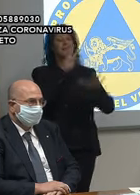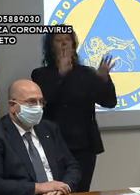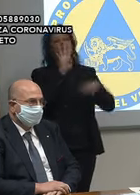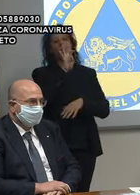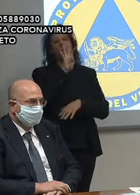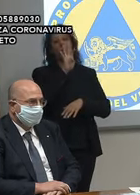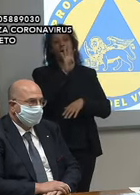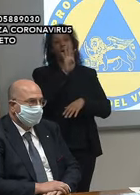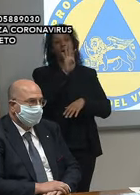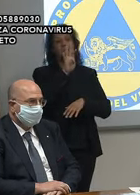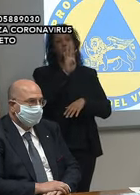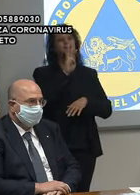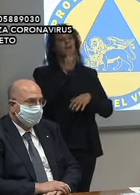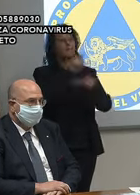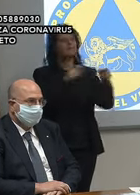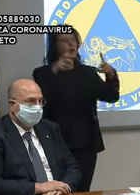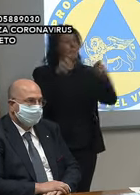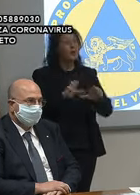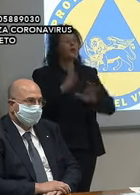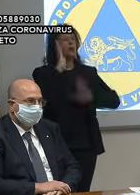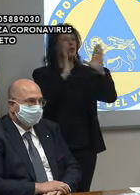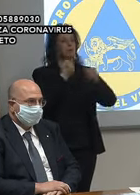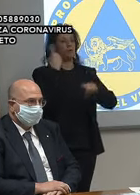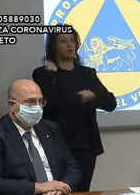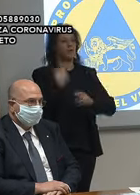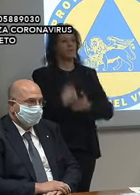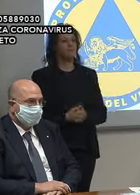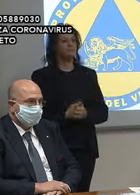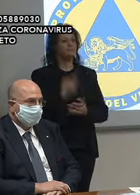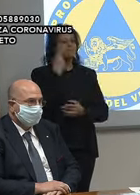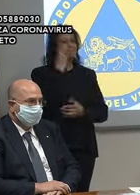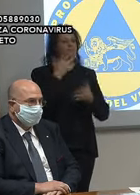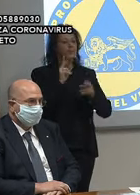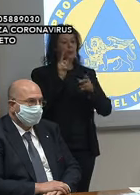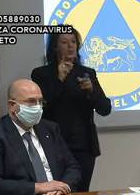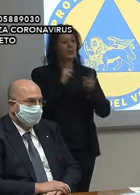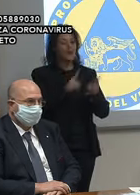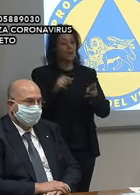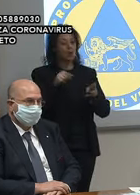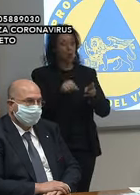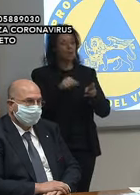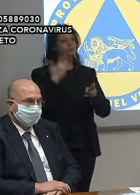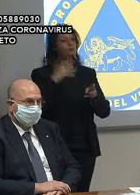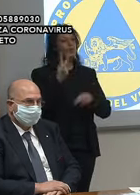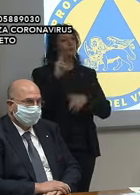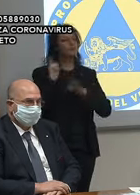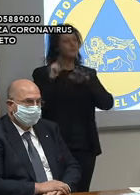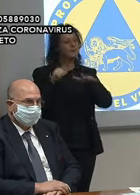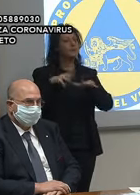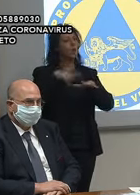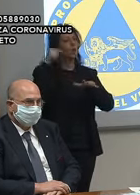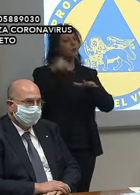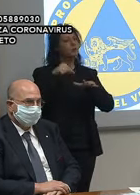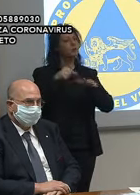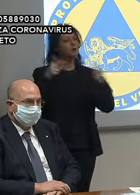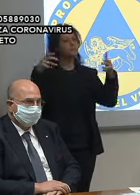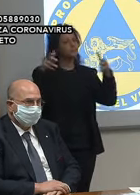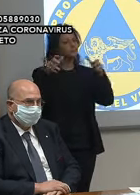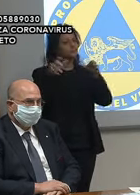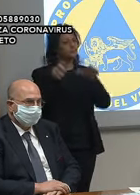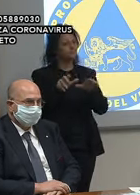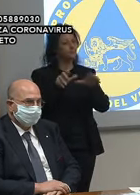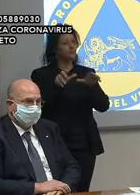meno rispetto a ieri. Ecco, qui vedete che sui ricoveri ormai siamo 2 settimane sostanzialmente di discesa, di certo